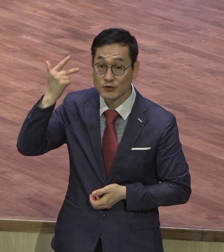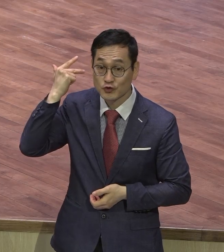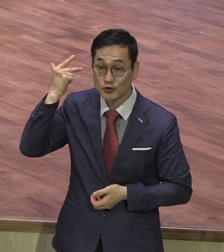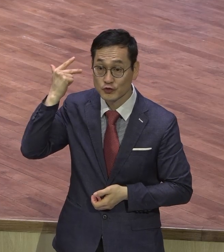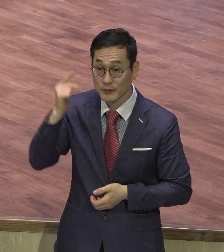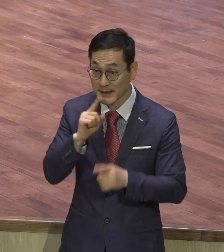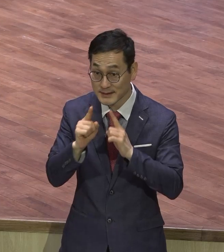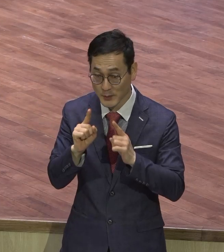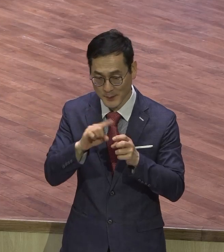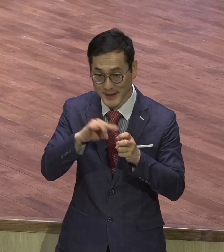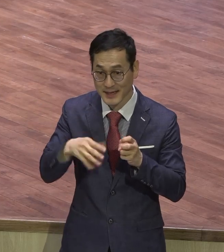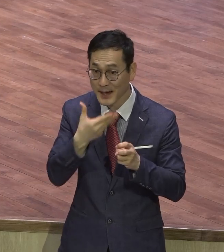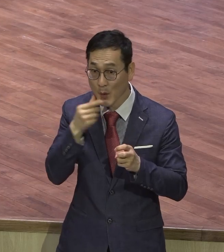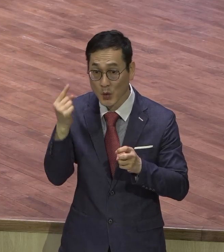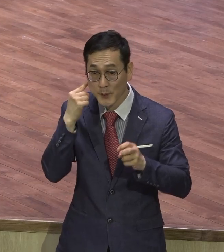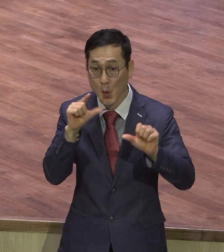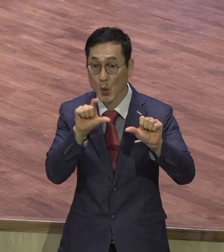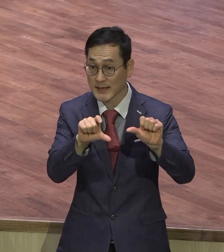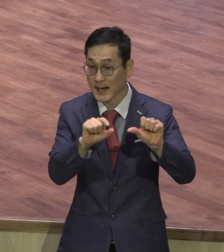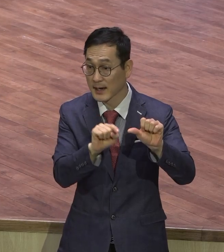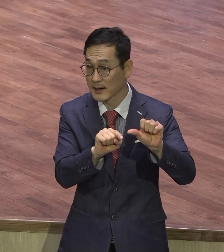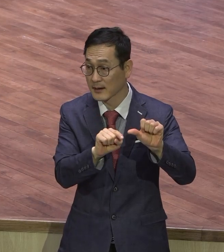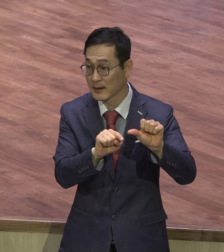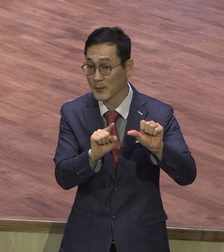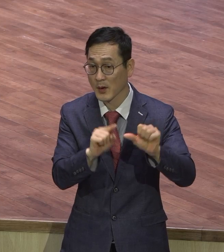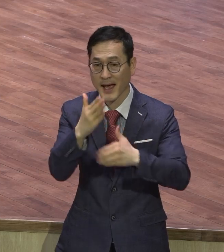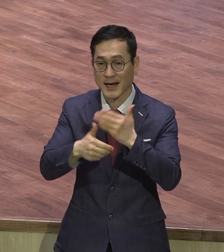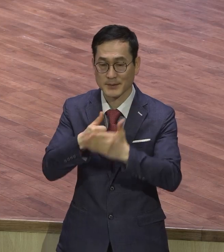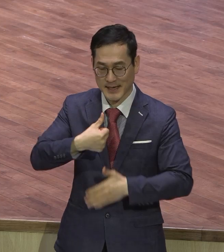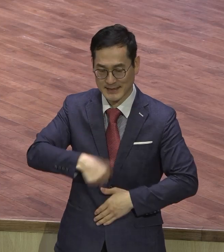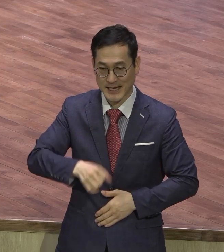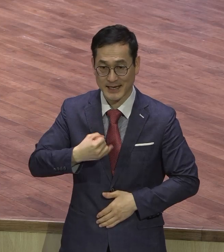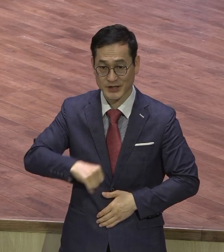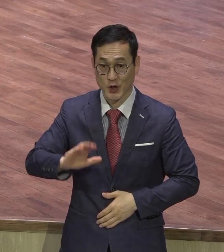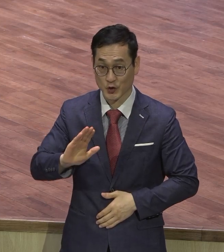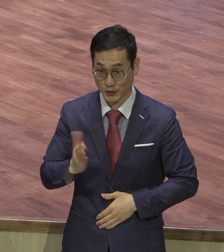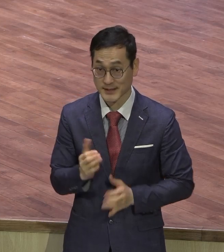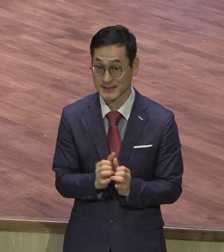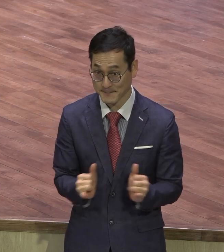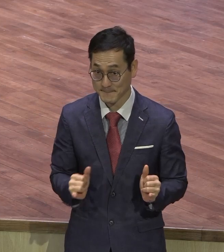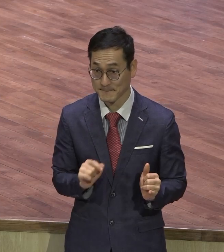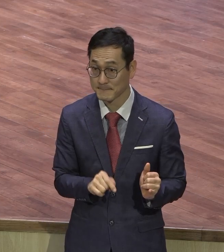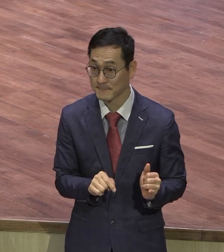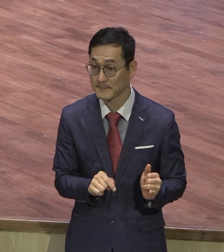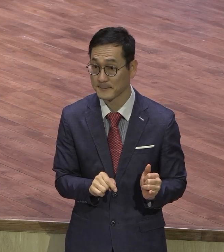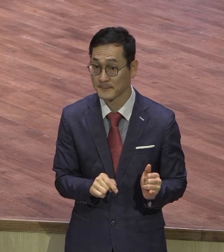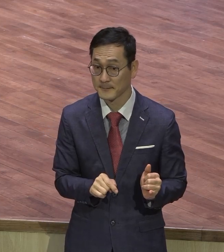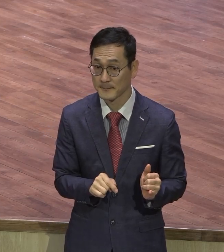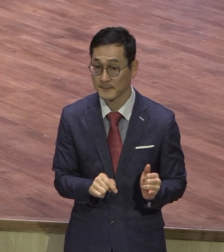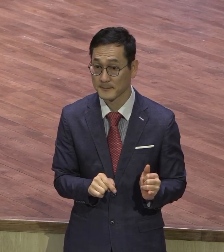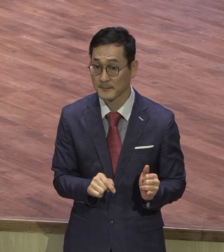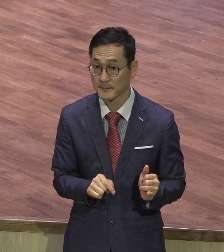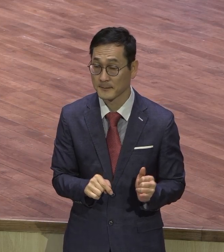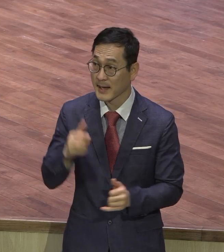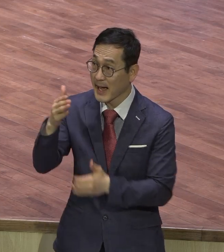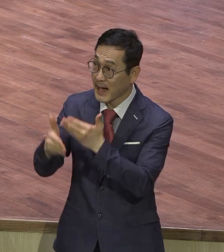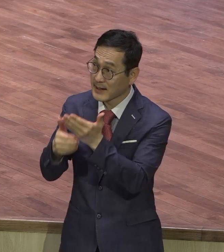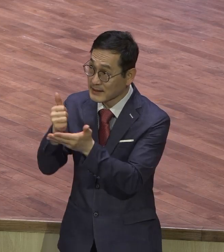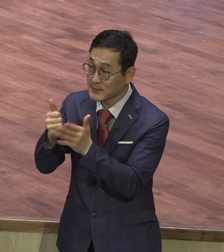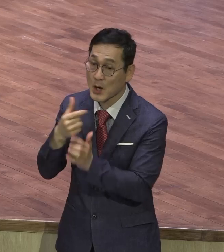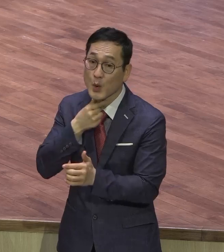본 마태복음 5장은 하나님의 자녀된 자로서 이제 우리가 어떤 삶을